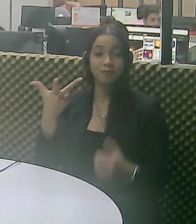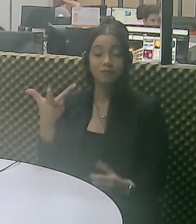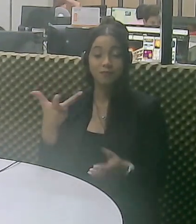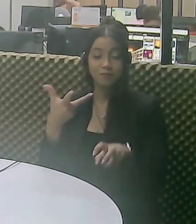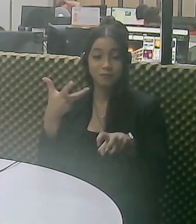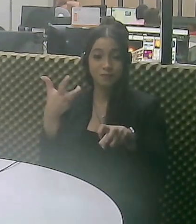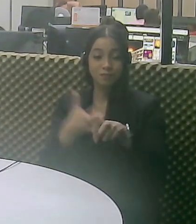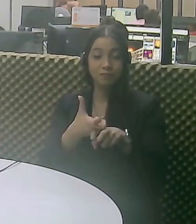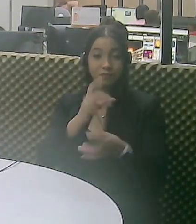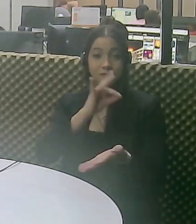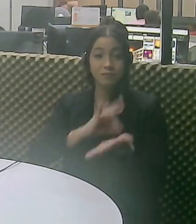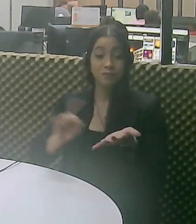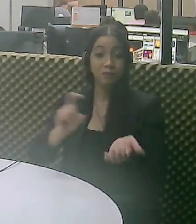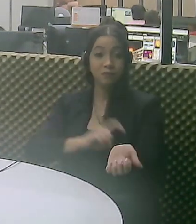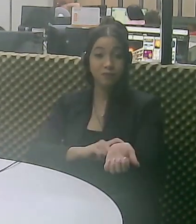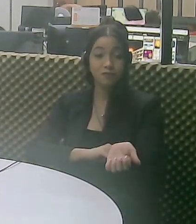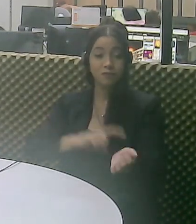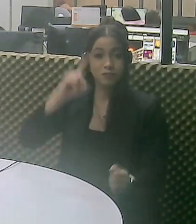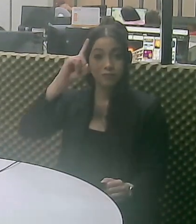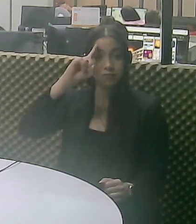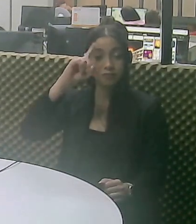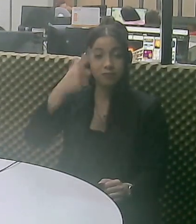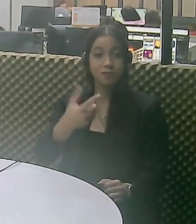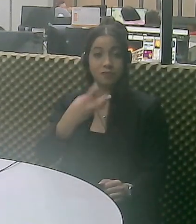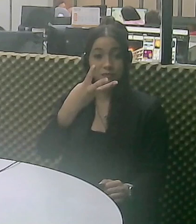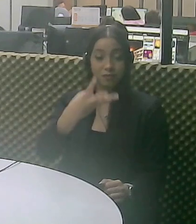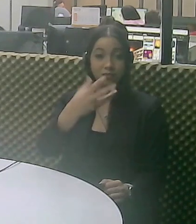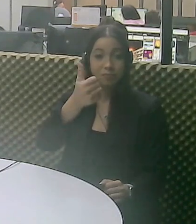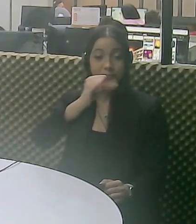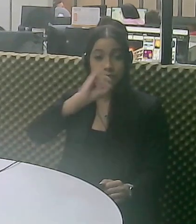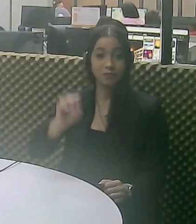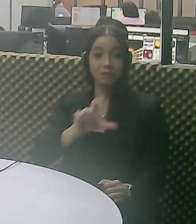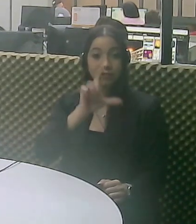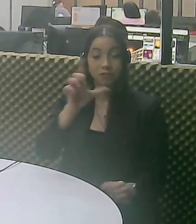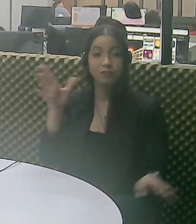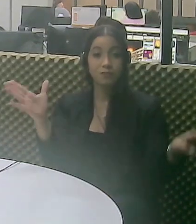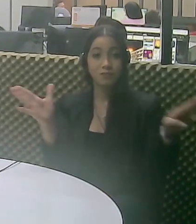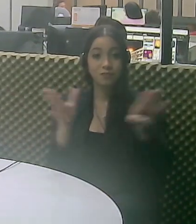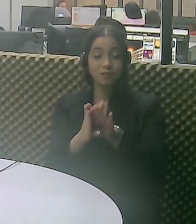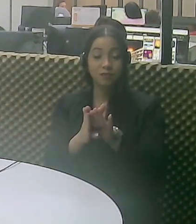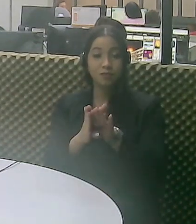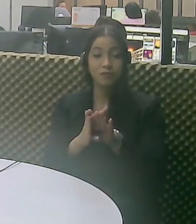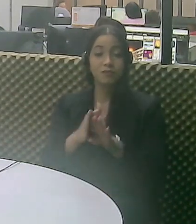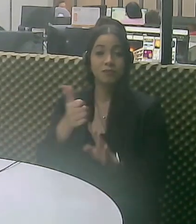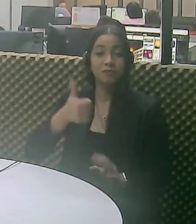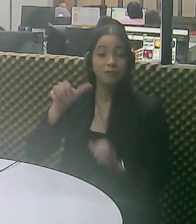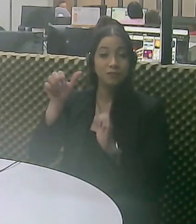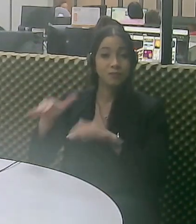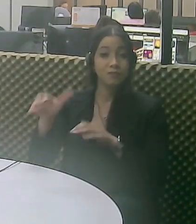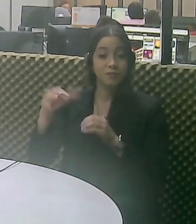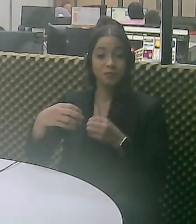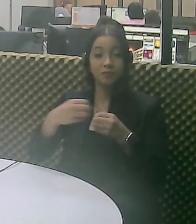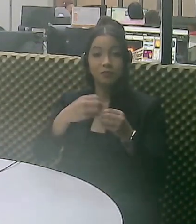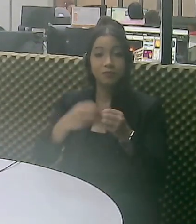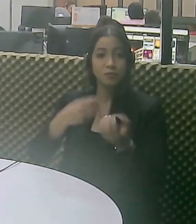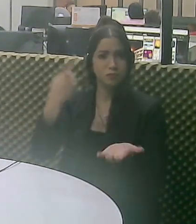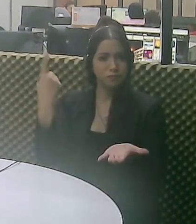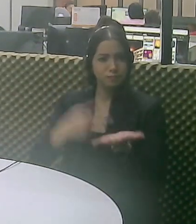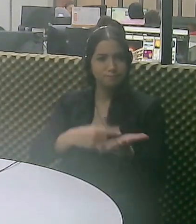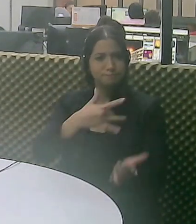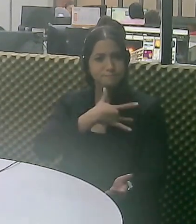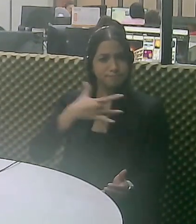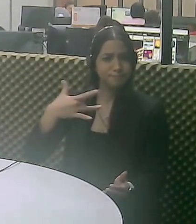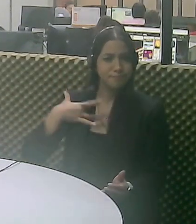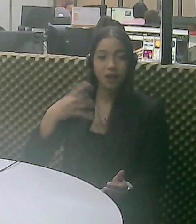vacinação antirrábica. De 31 de julho a 1º de setembro, os moradores da área rural e distritos têm compromisso com a saúde